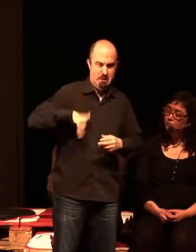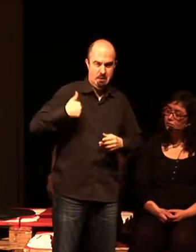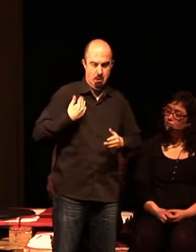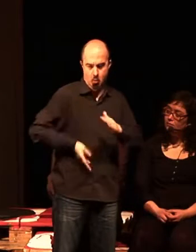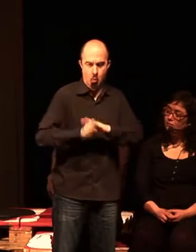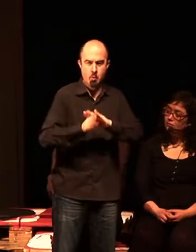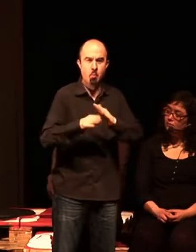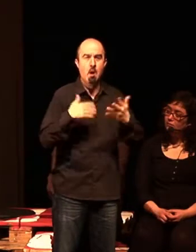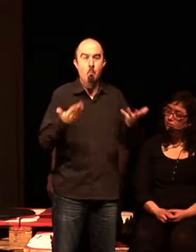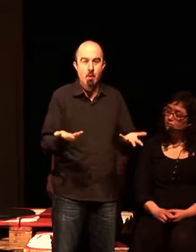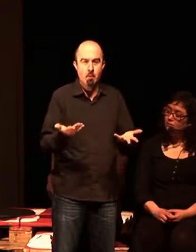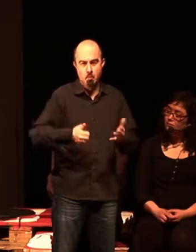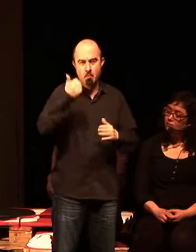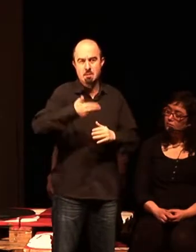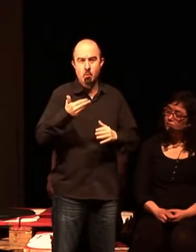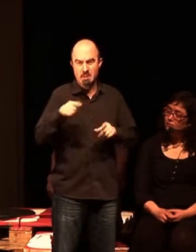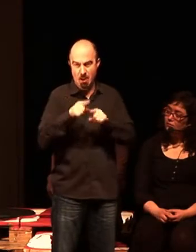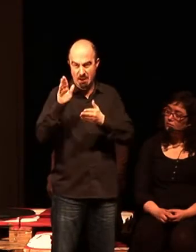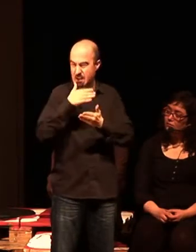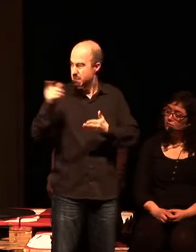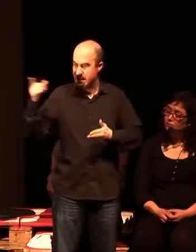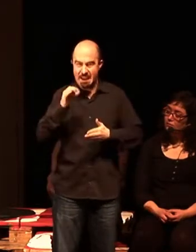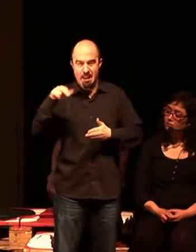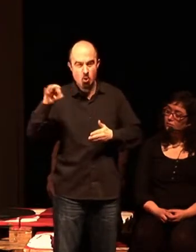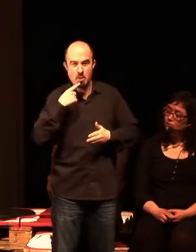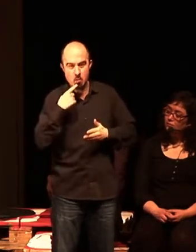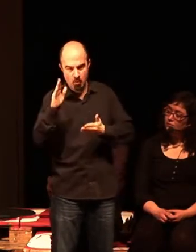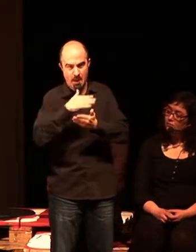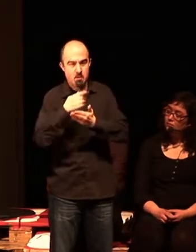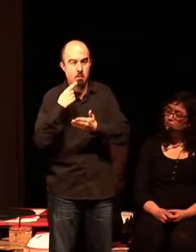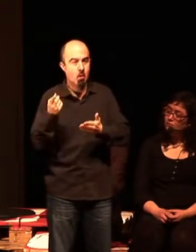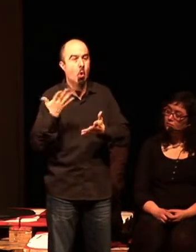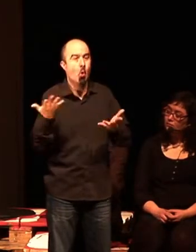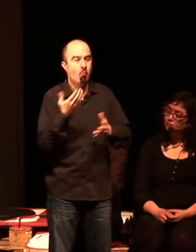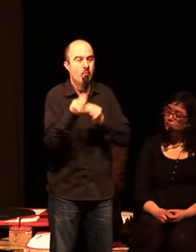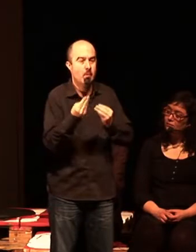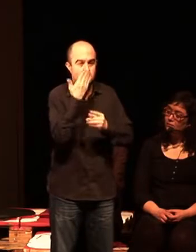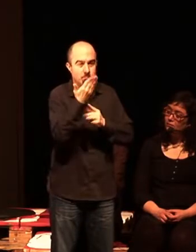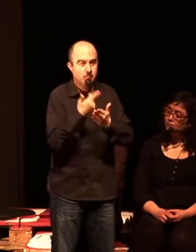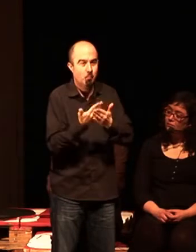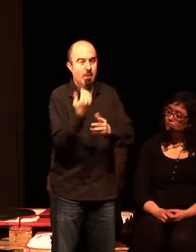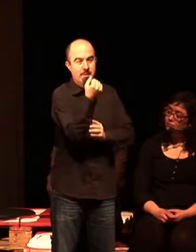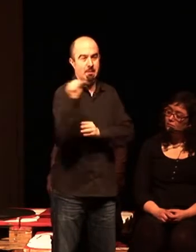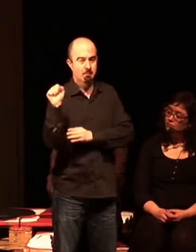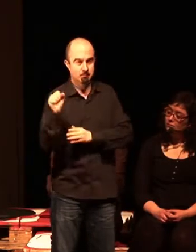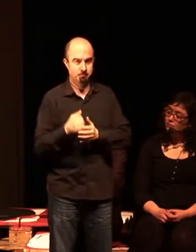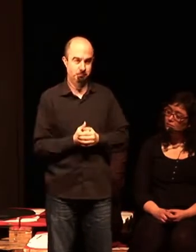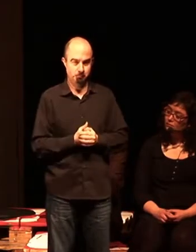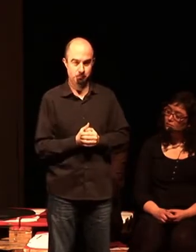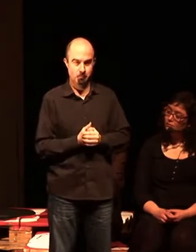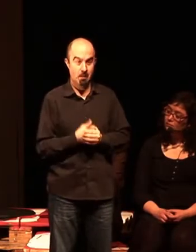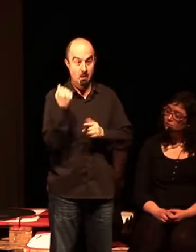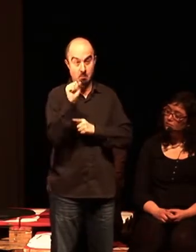demostrant. Però sobretot, com cantava ara el Canyo, ho hem demostrat desobeint. Que és, en